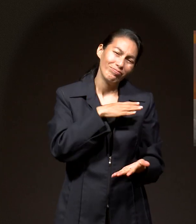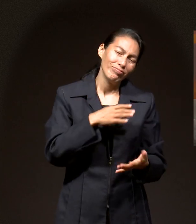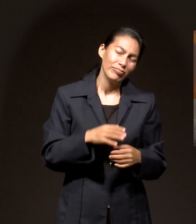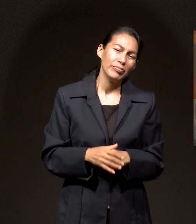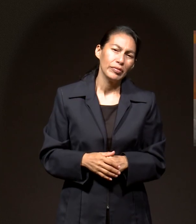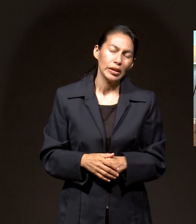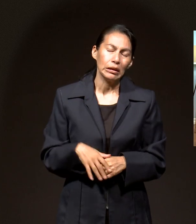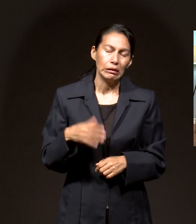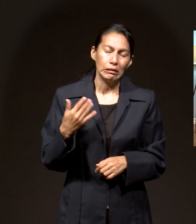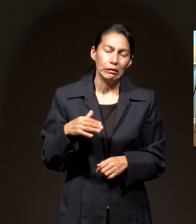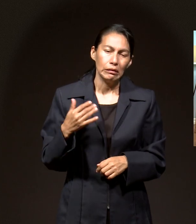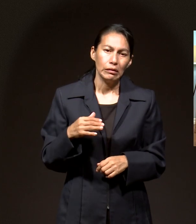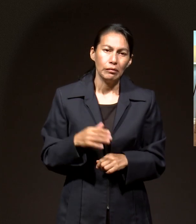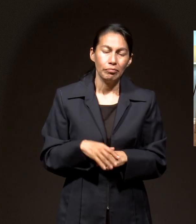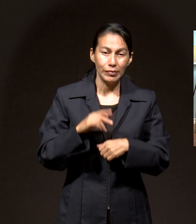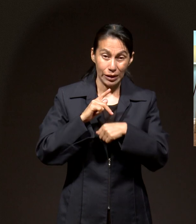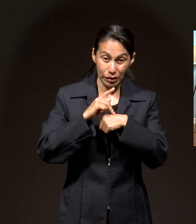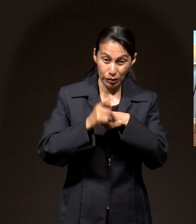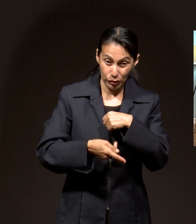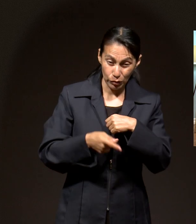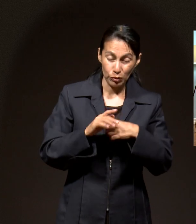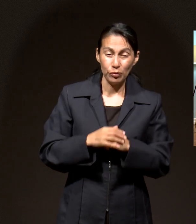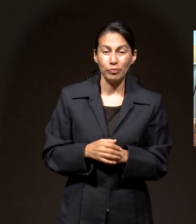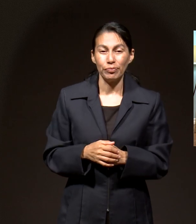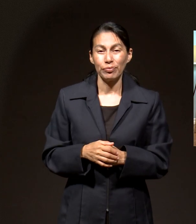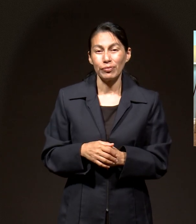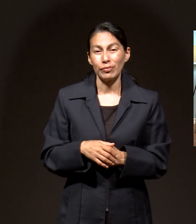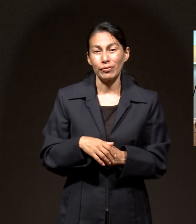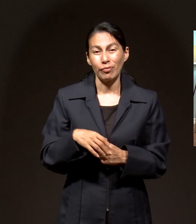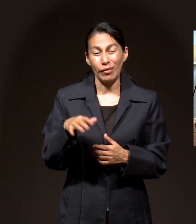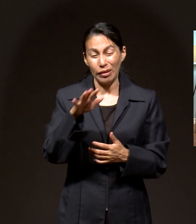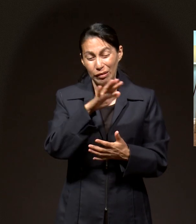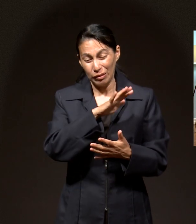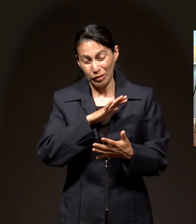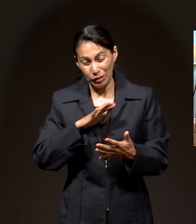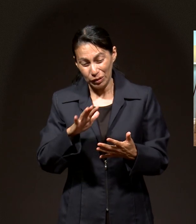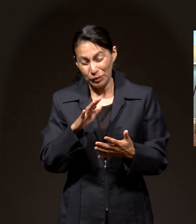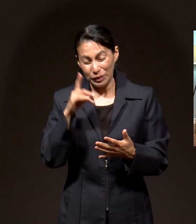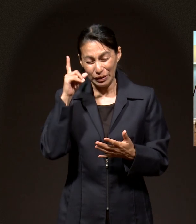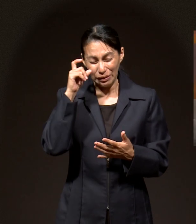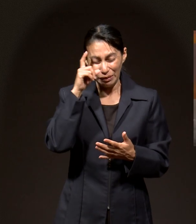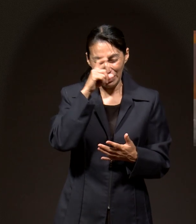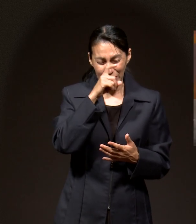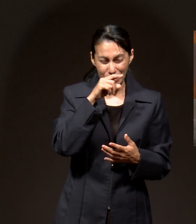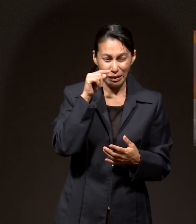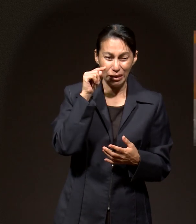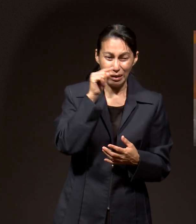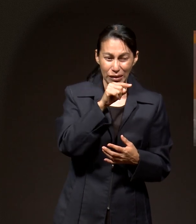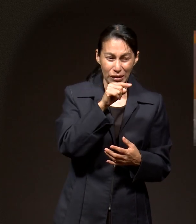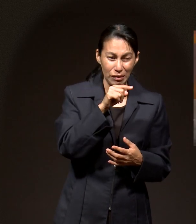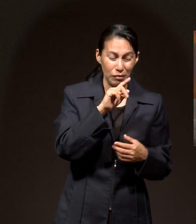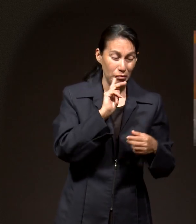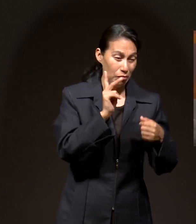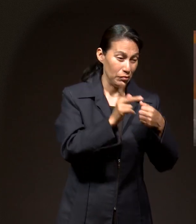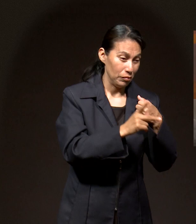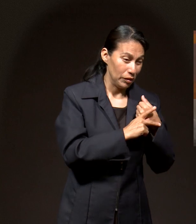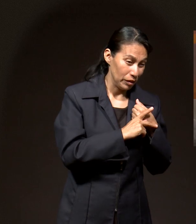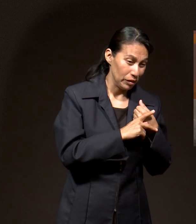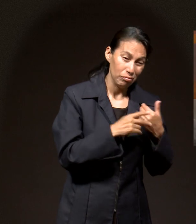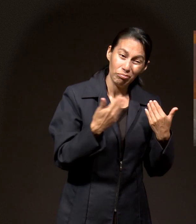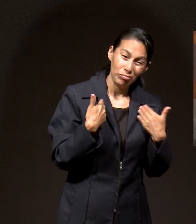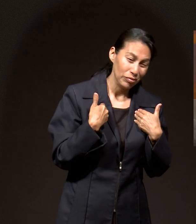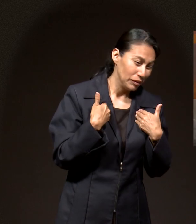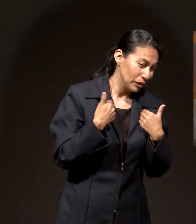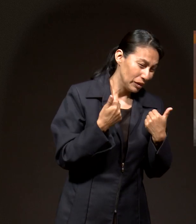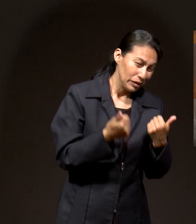hacer bastante daño, ¿no? Entonces, toda esta situación, encima del reto de ir a un país donde